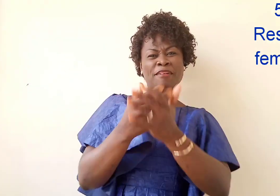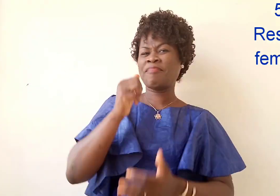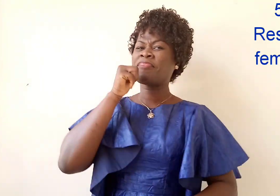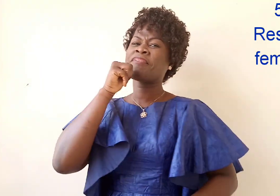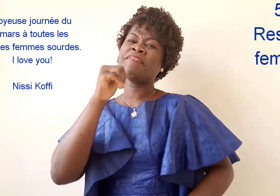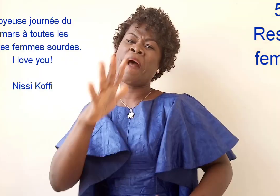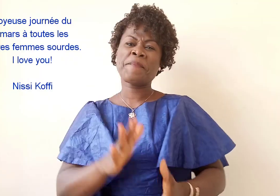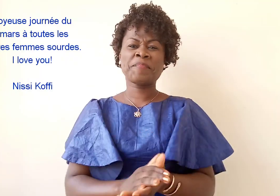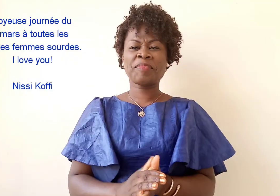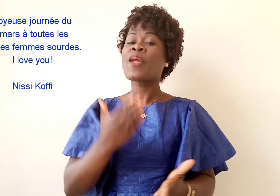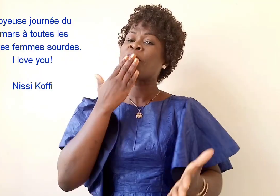holistique de ce que c'est que la femme.